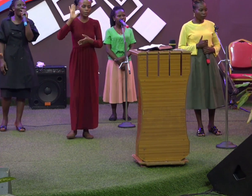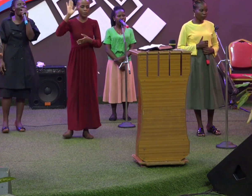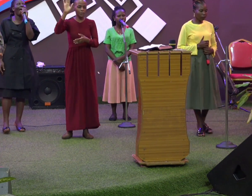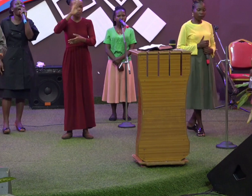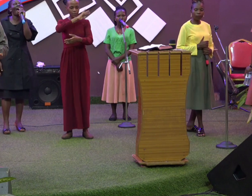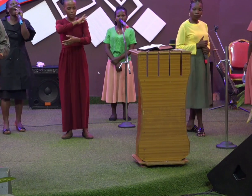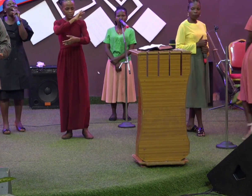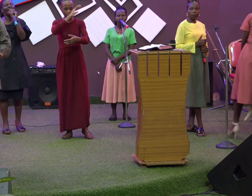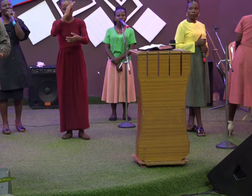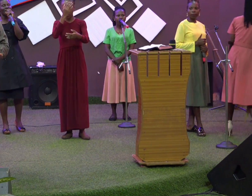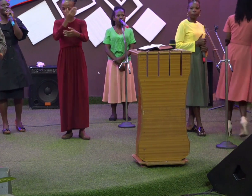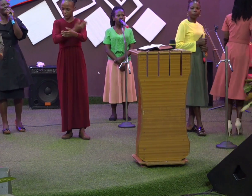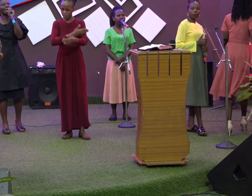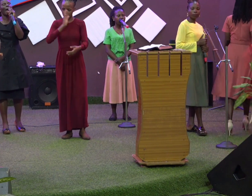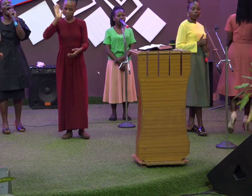nolwama.